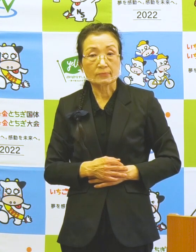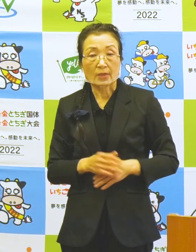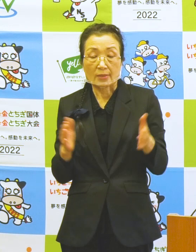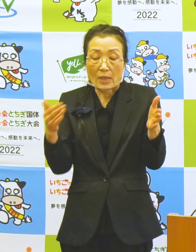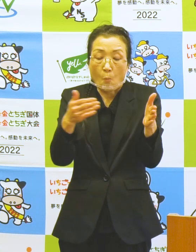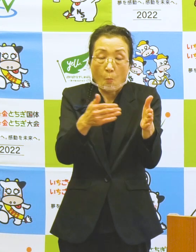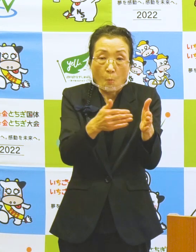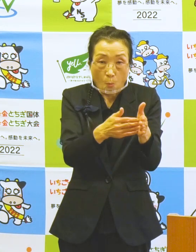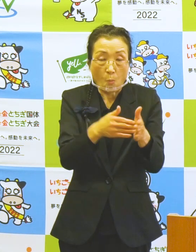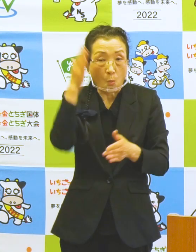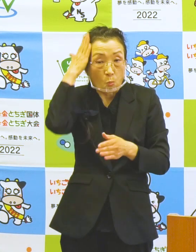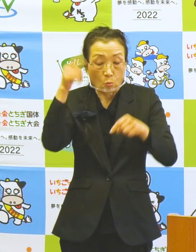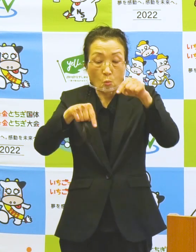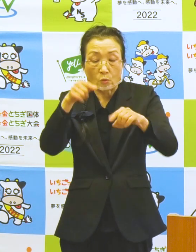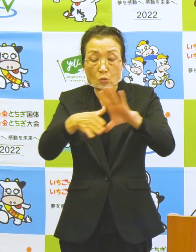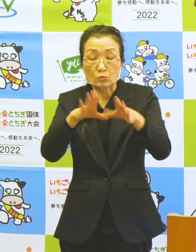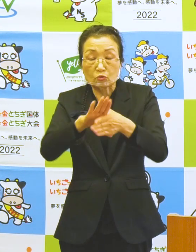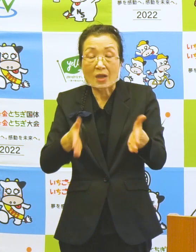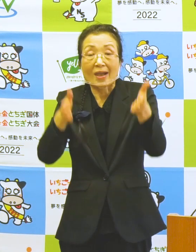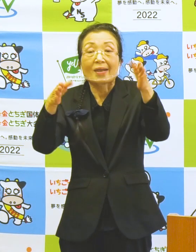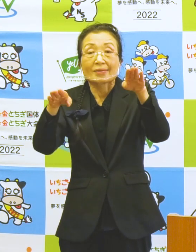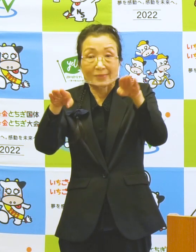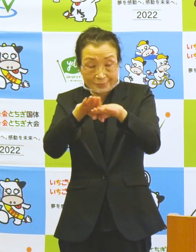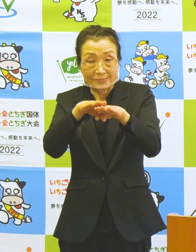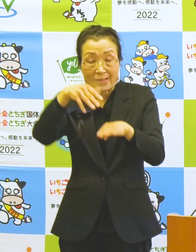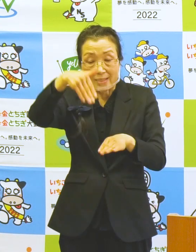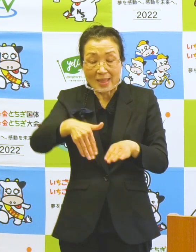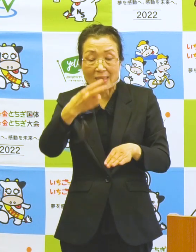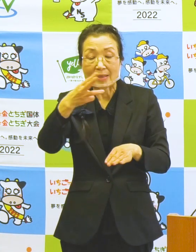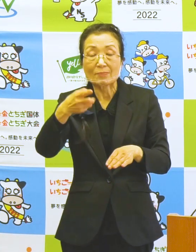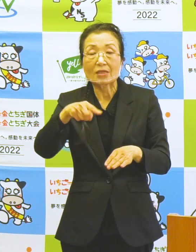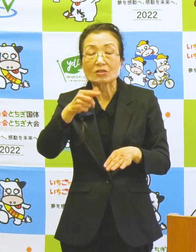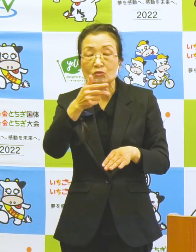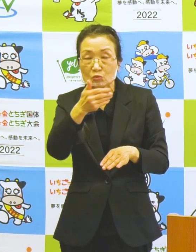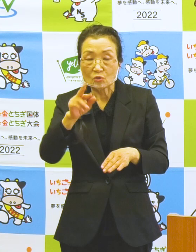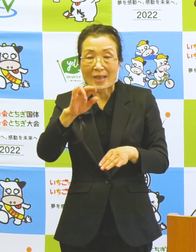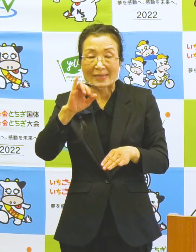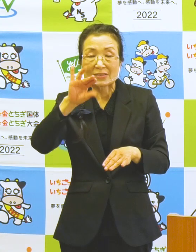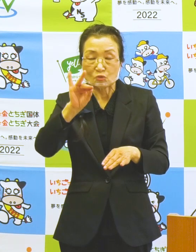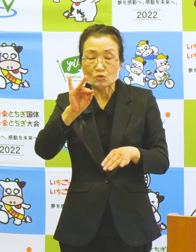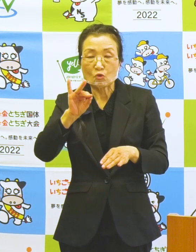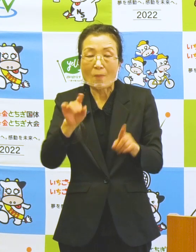最後に、黒磯文化会館ネーミングライツパートナーの決定であります。